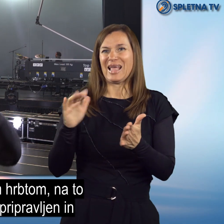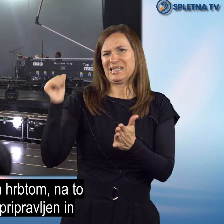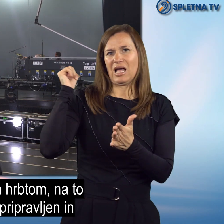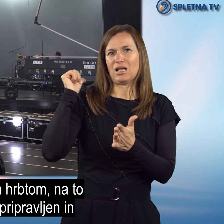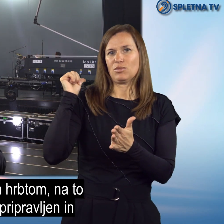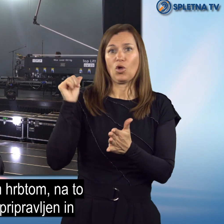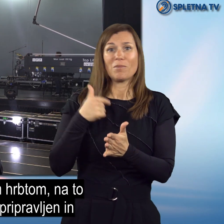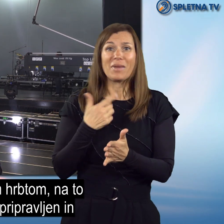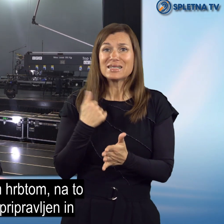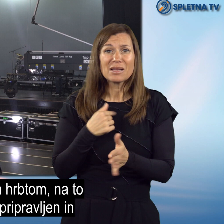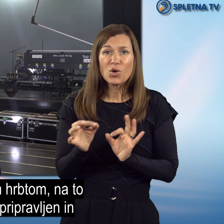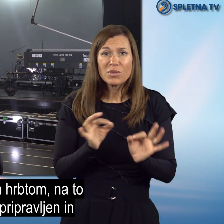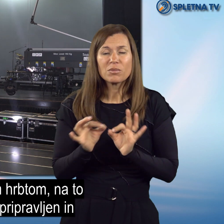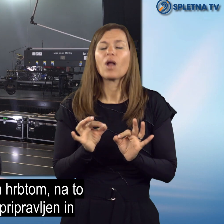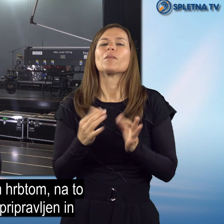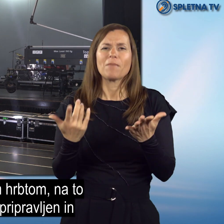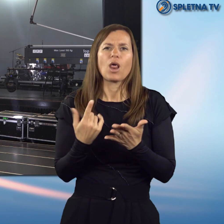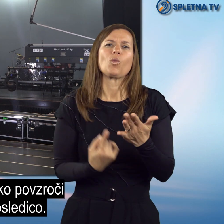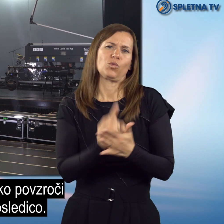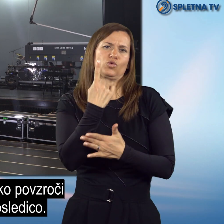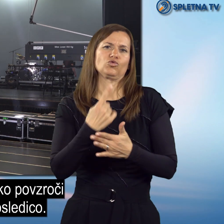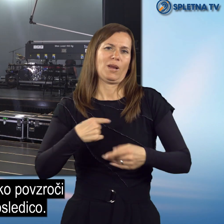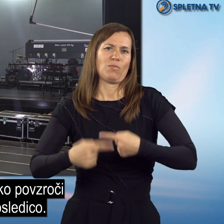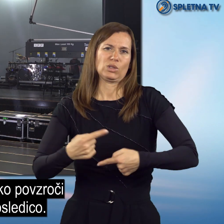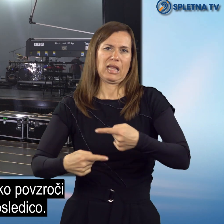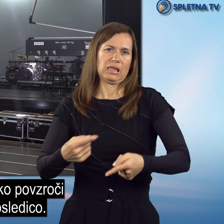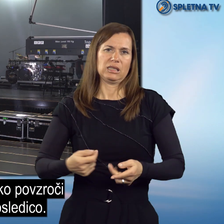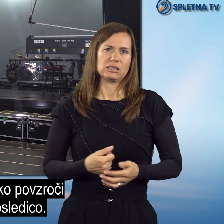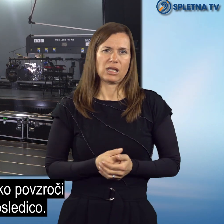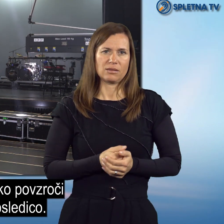za tvojim hrbtom in nisi bil to pripravljen, pa ti lahko povzroči posledico.